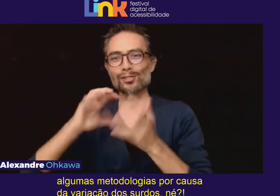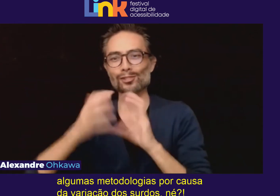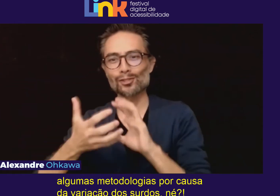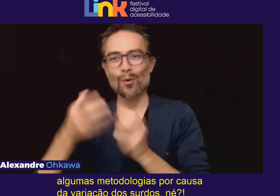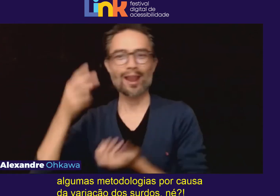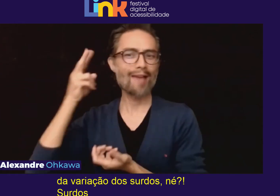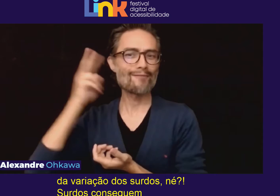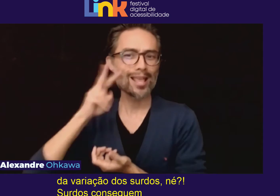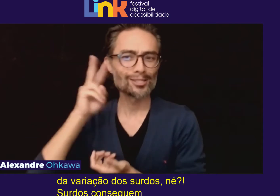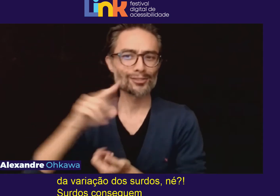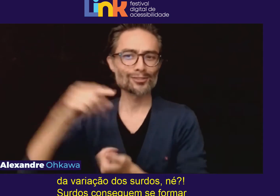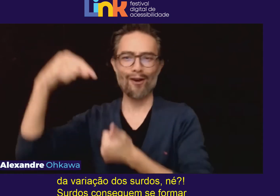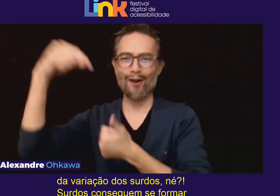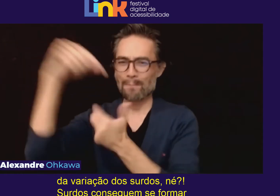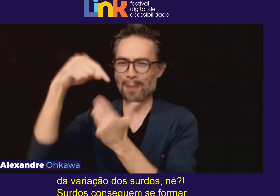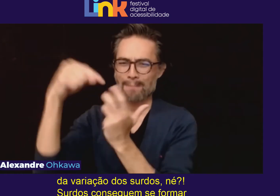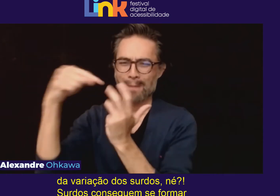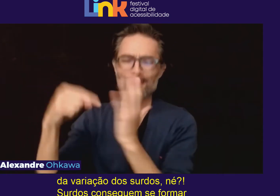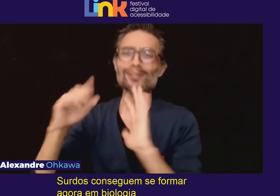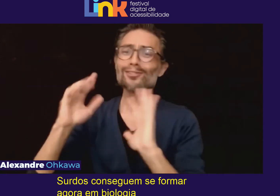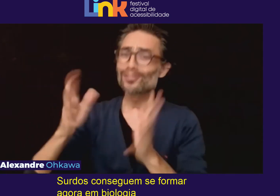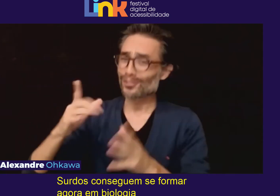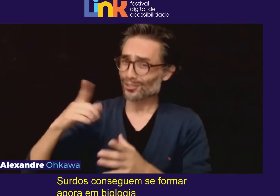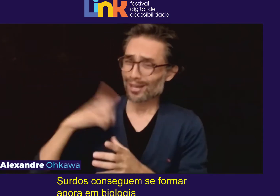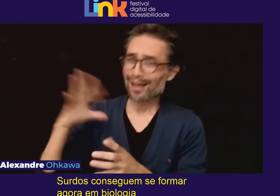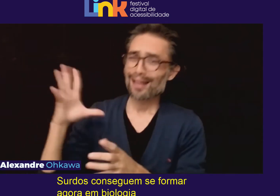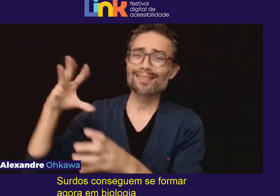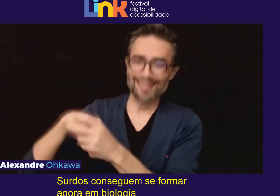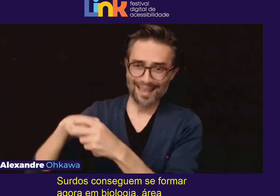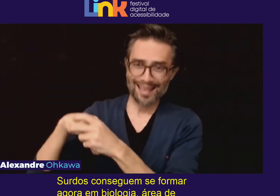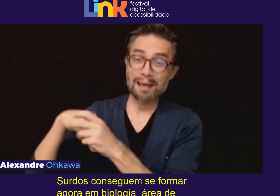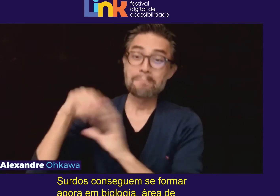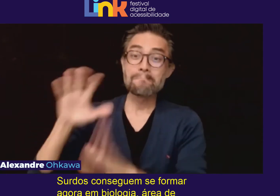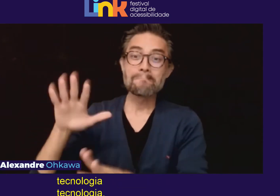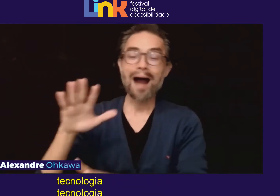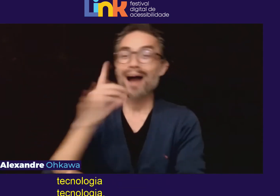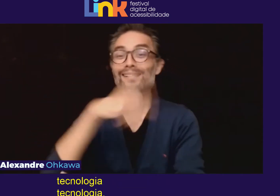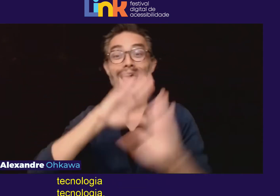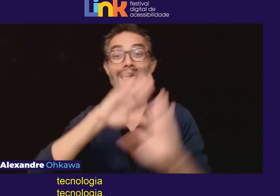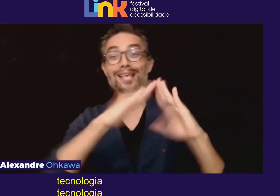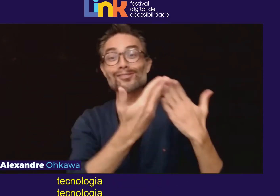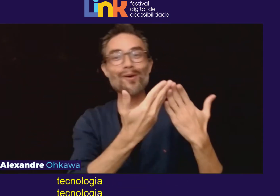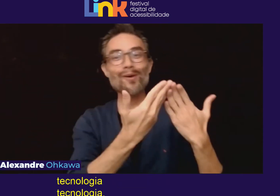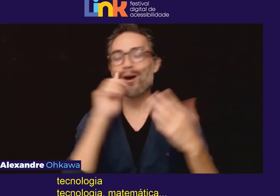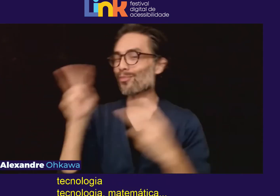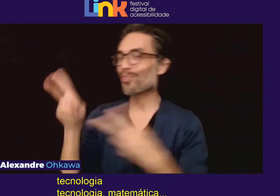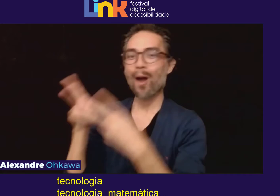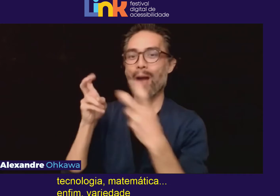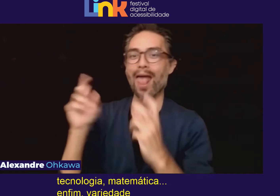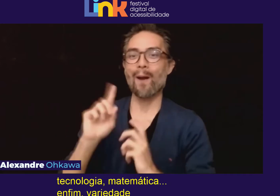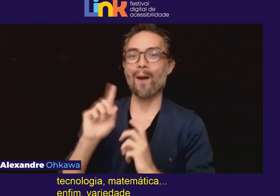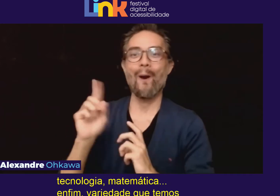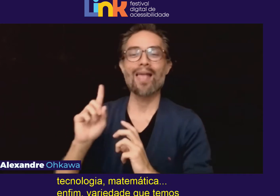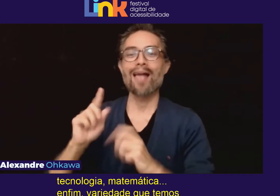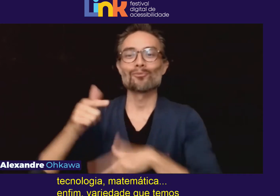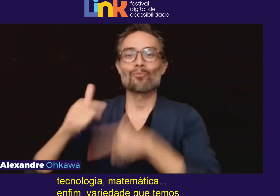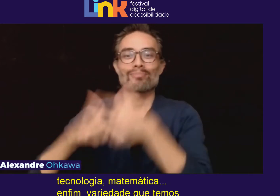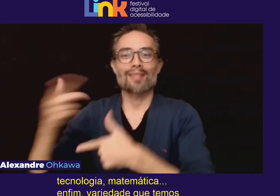de tecnologia, em matemática, enfim, é uma variedade que temos que a escola ainda